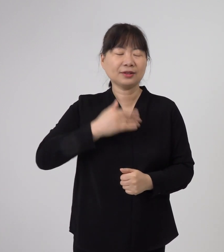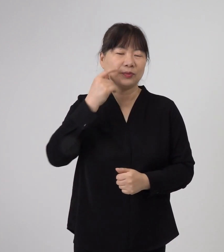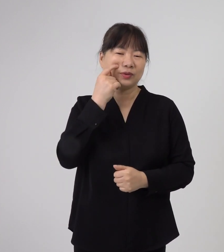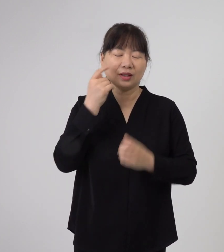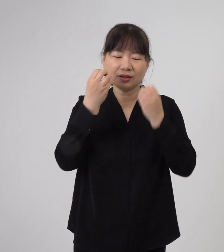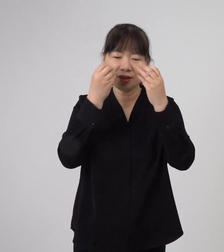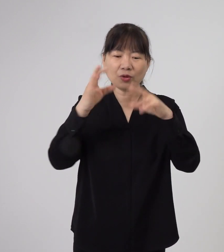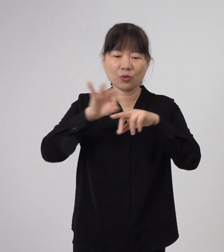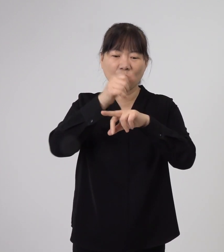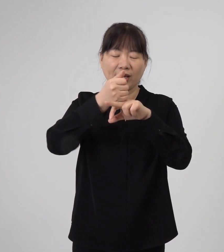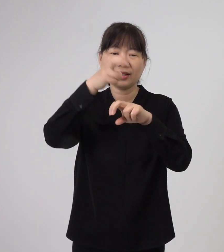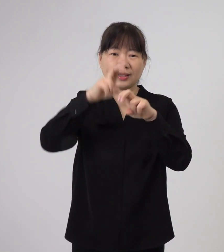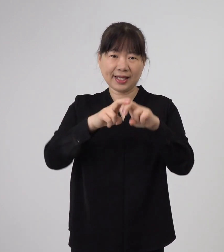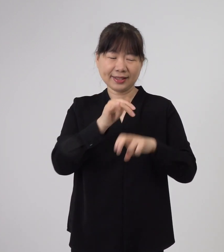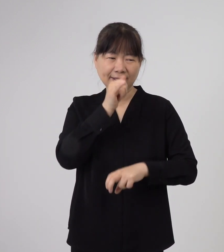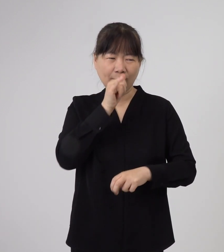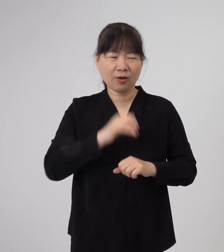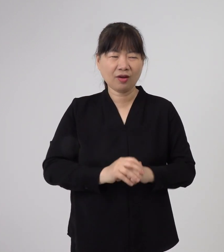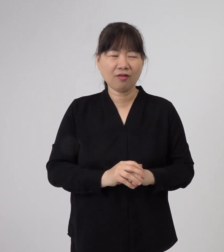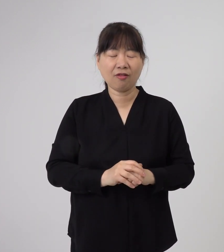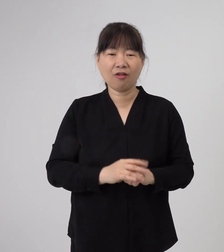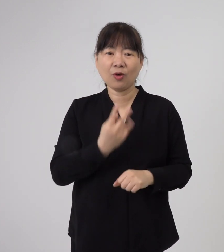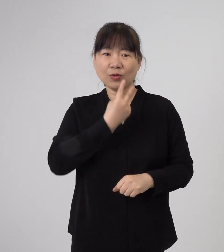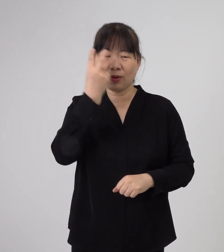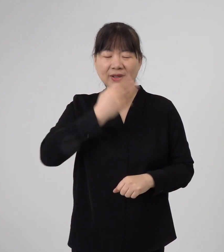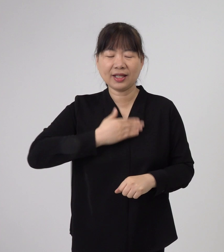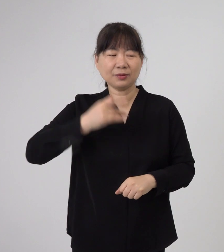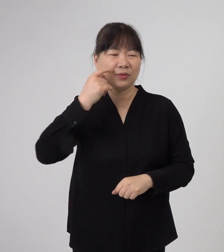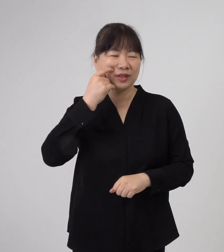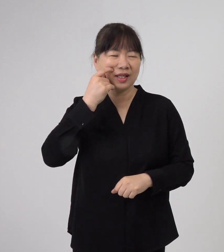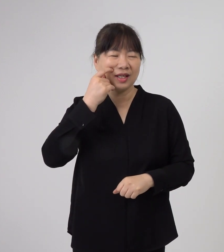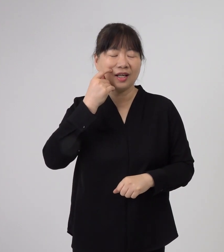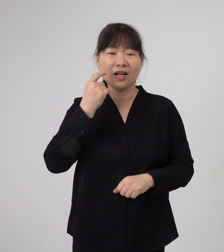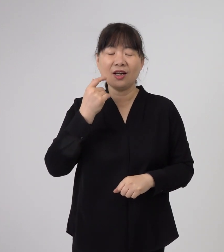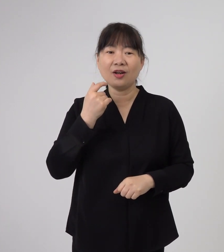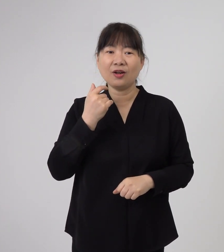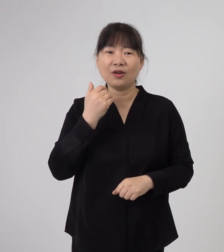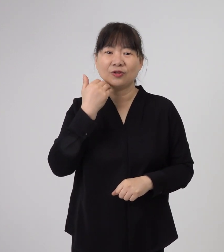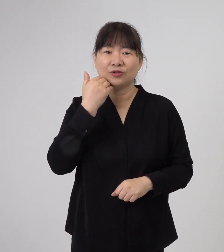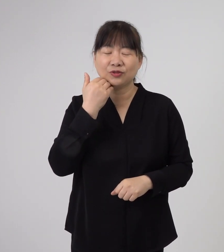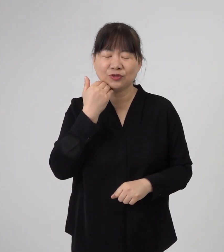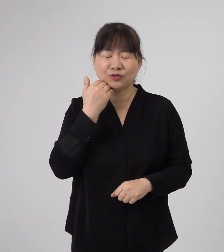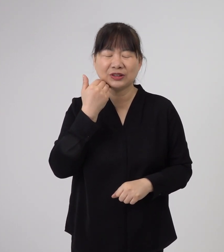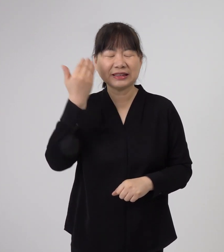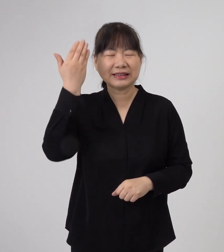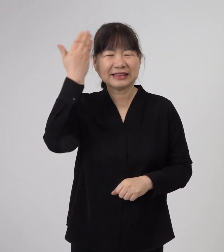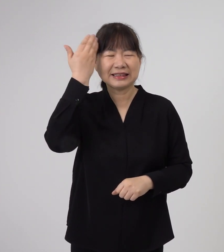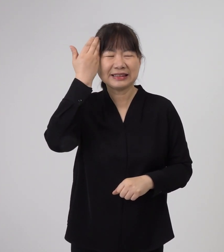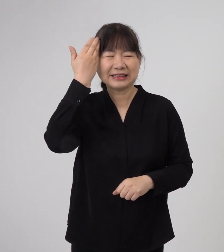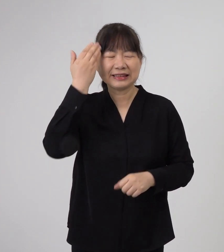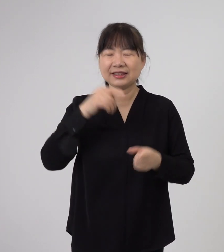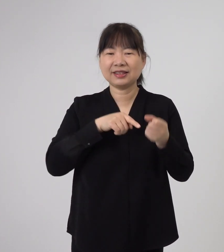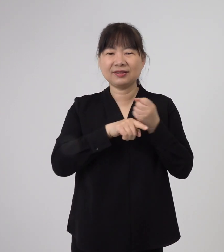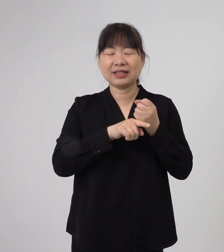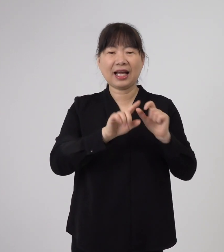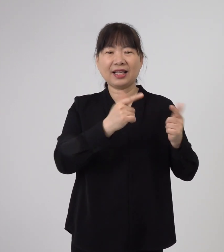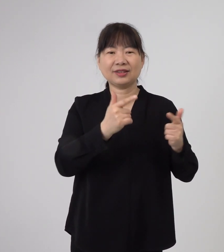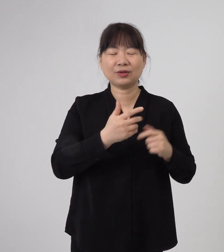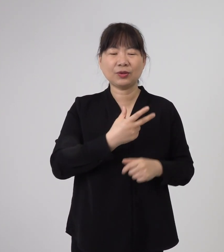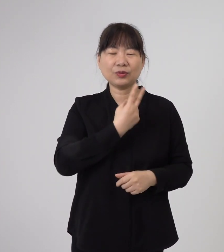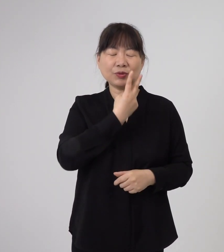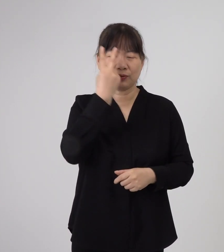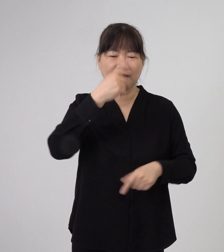일어났어요. 여기 요셉을 알지 못한다는 말은 요셉이 누군지 모른다는 그런 지적인 얘기가 아니고